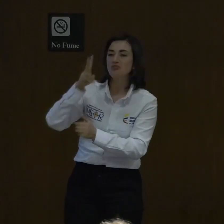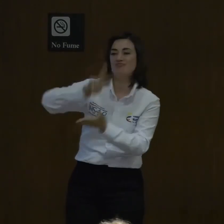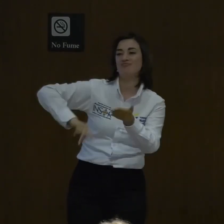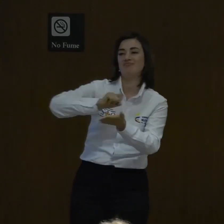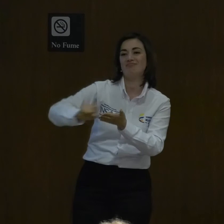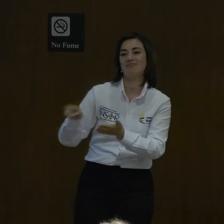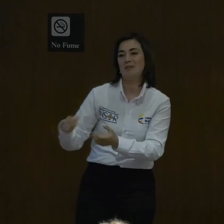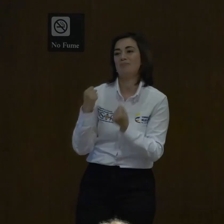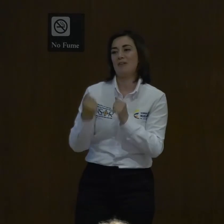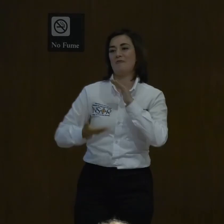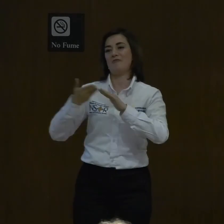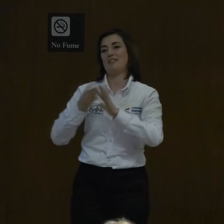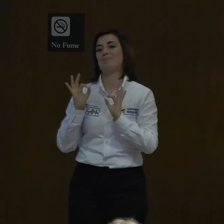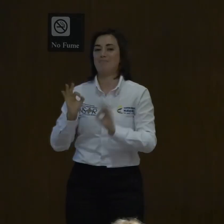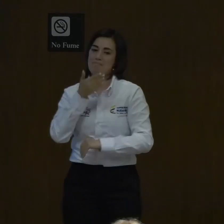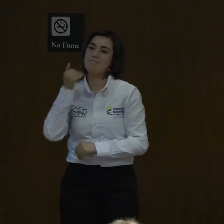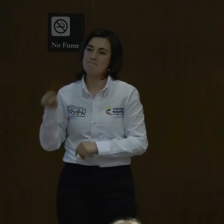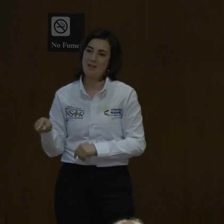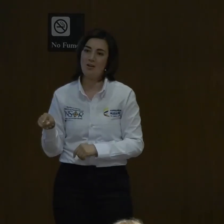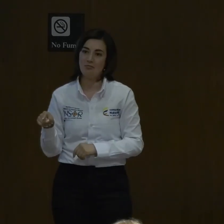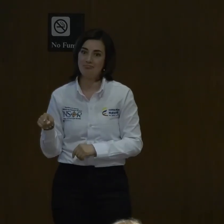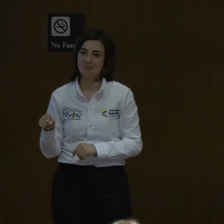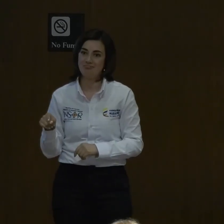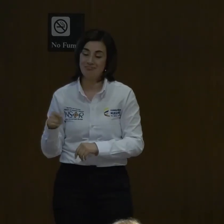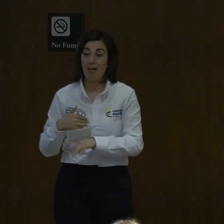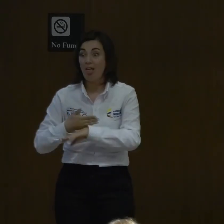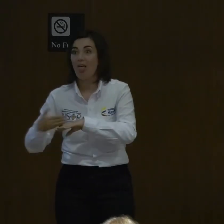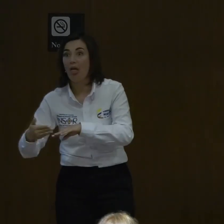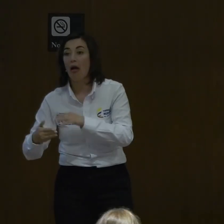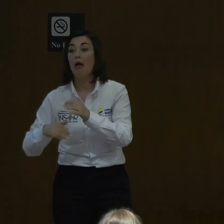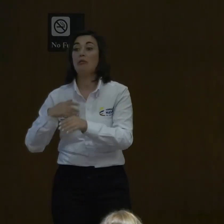lectoescritura en la madurez.